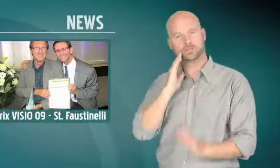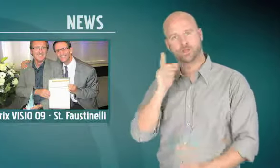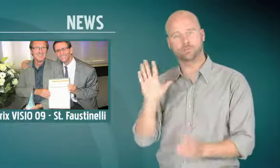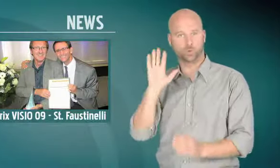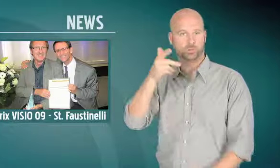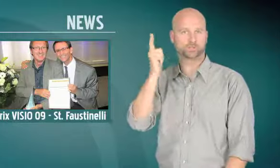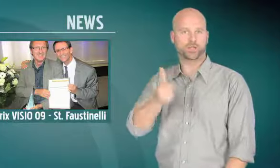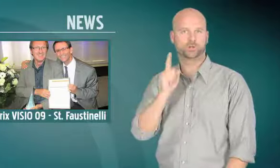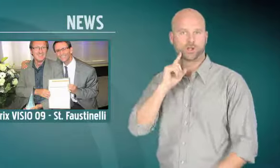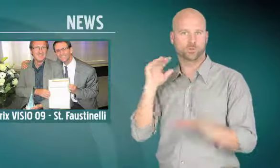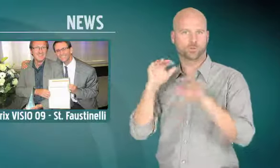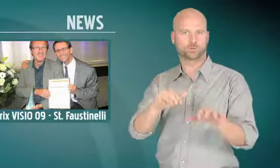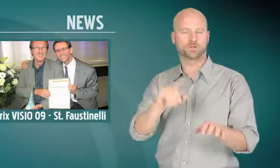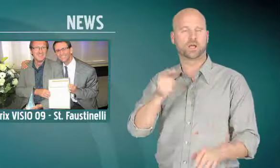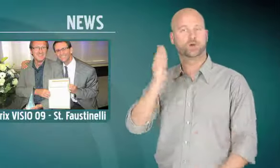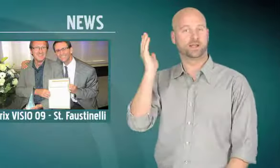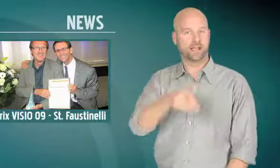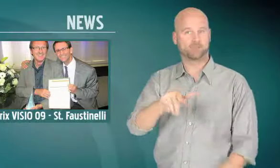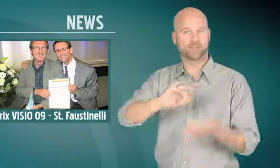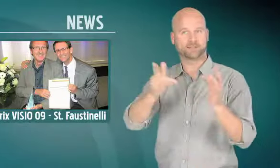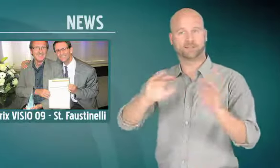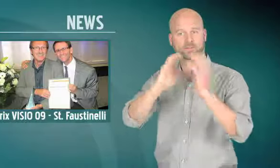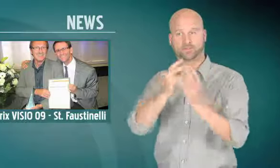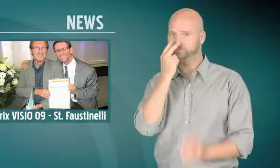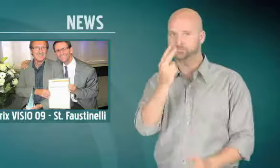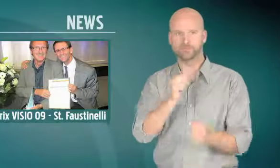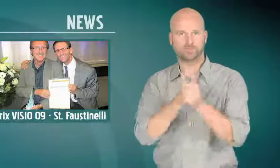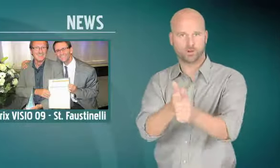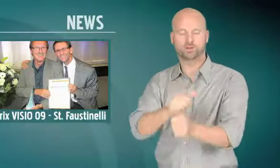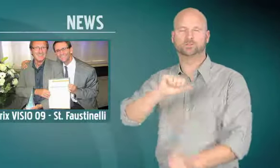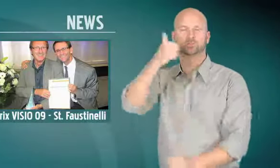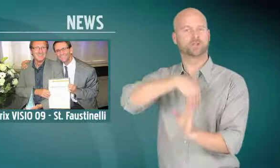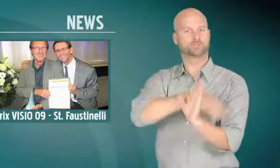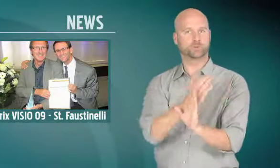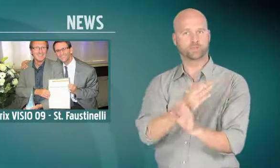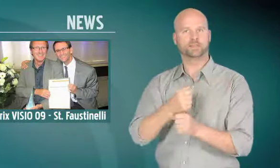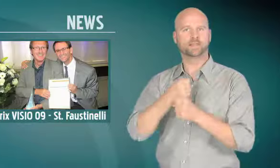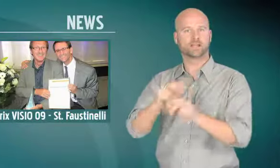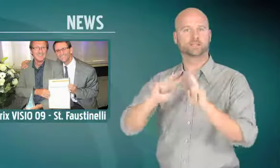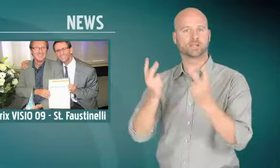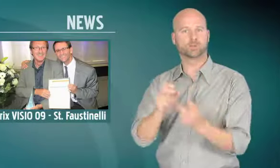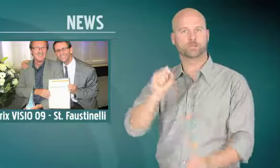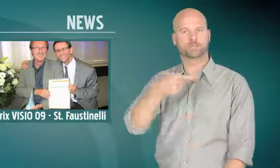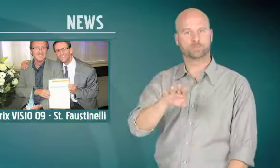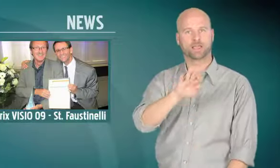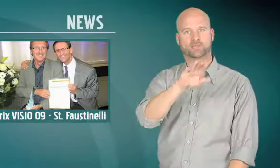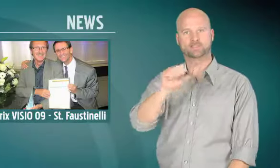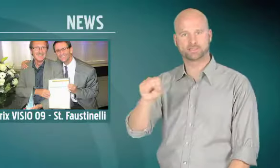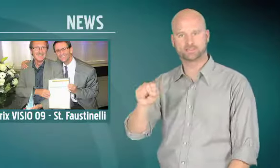ganztägige SGB-FSS-Veranstaltung statt. Es nahmen über 200 Personen daran teil. Zudem konnte die Veranstaltung live übers Internet